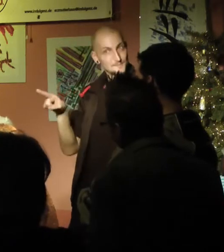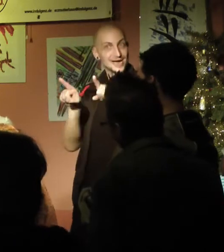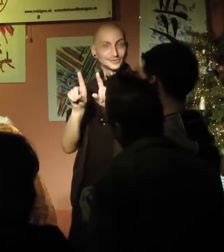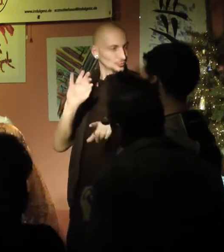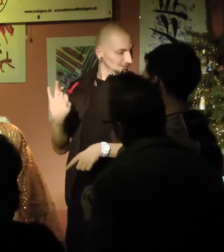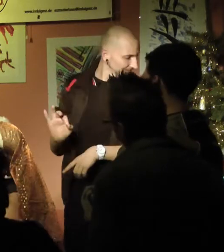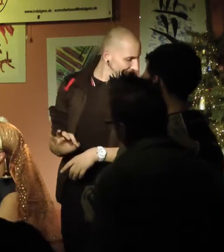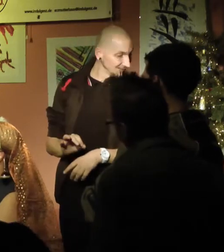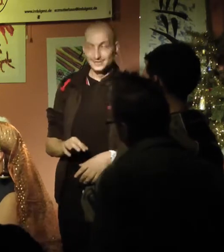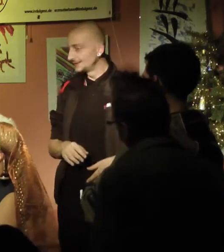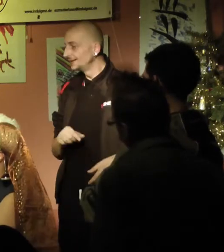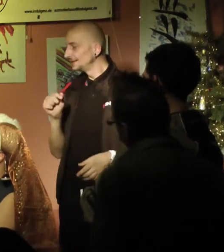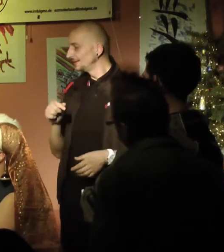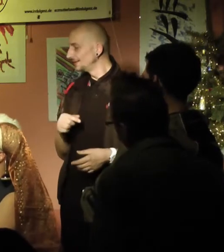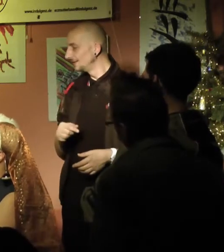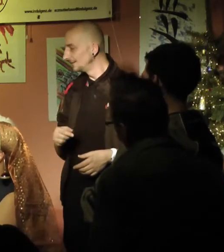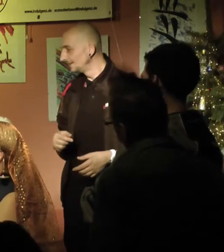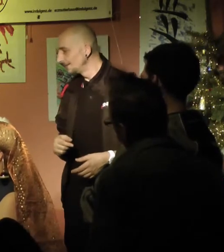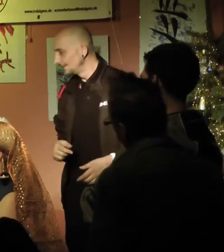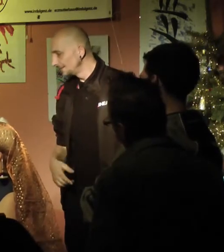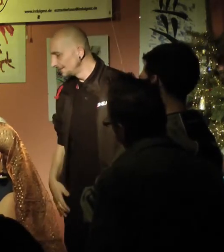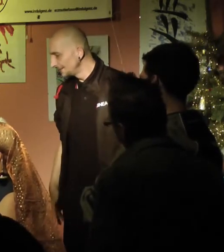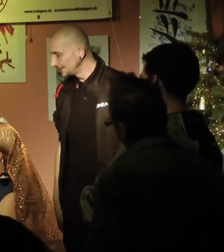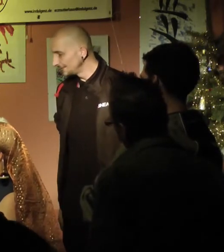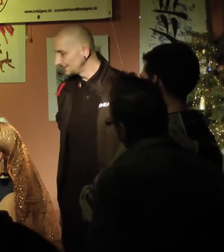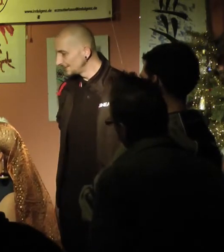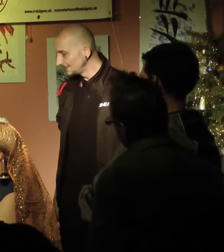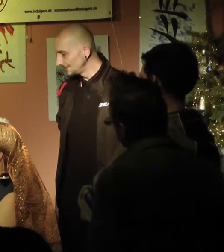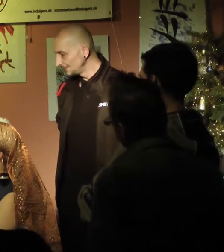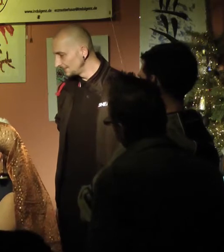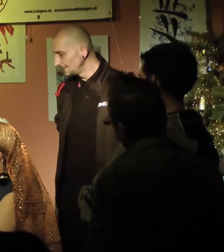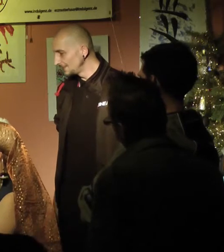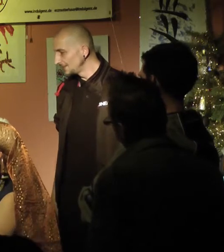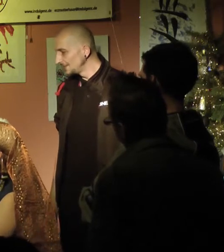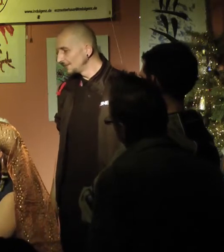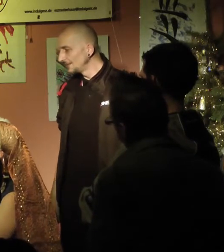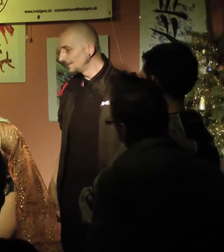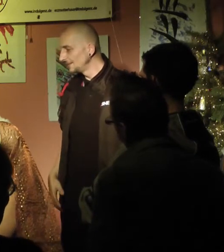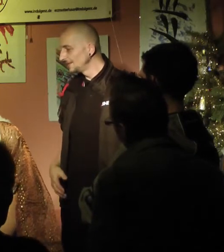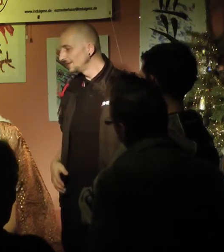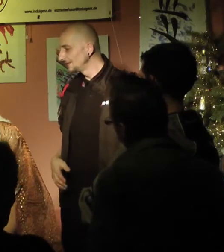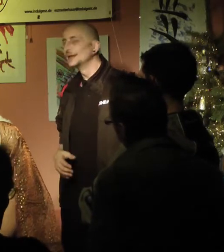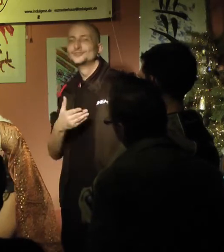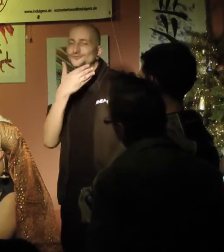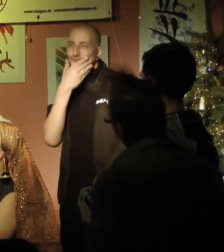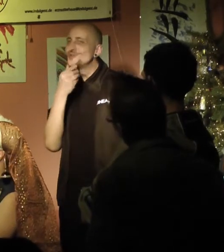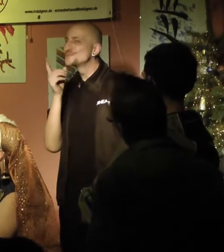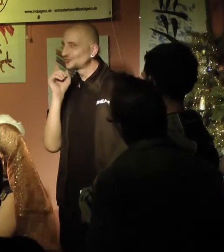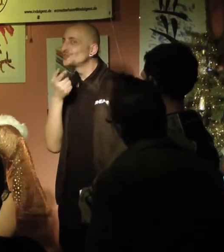Und was zum Aufpacken. Ja, mal gucken. Es wird bestimmt was traurig Schönes sein.